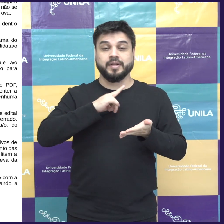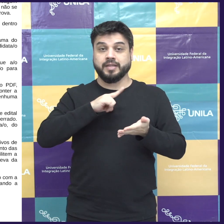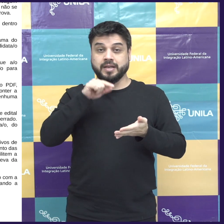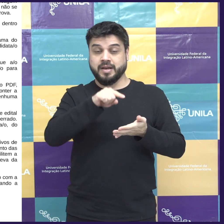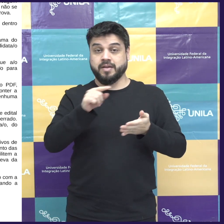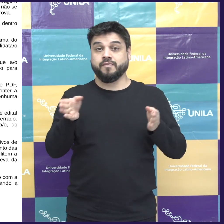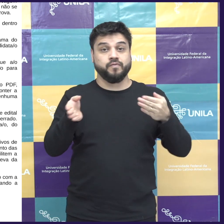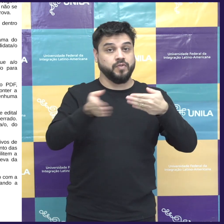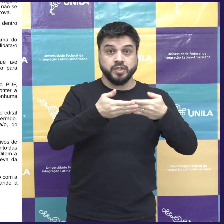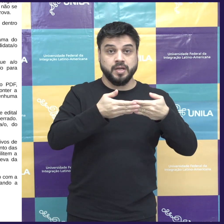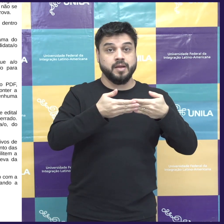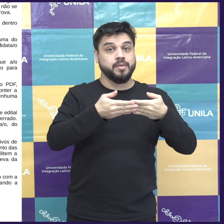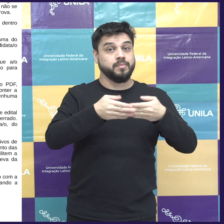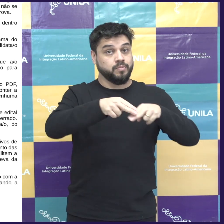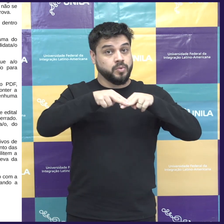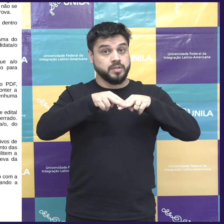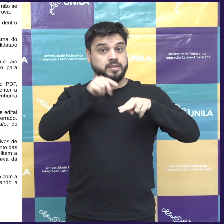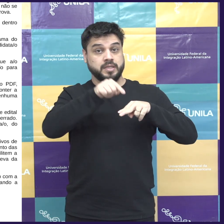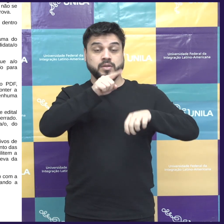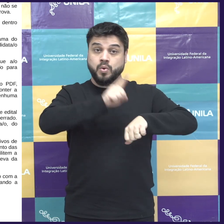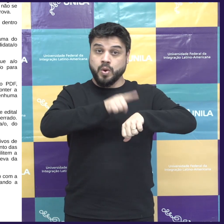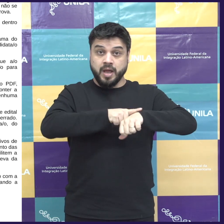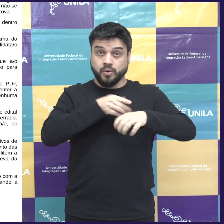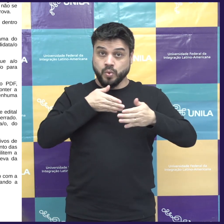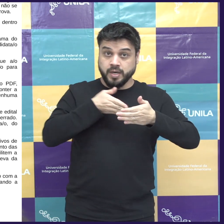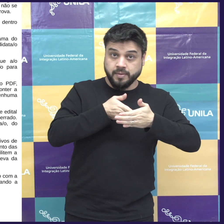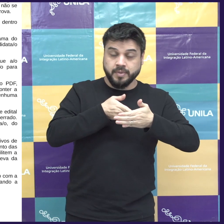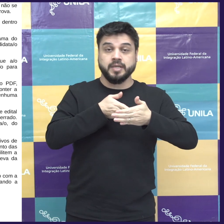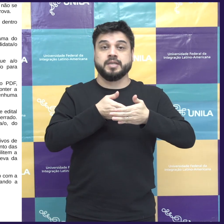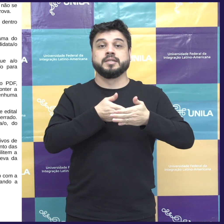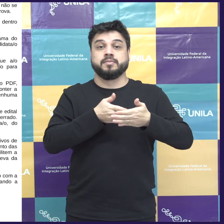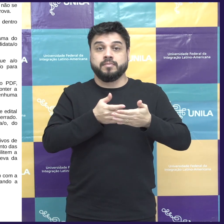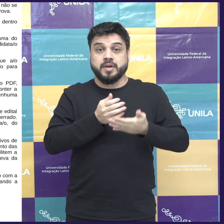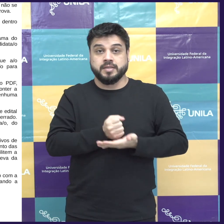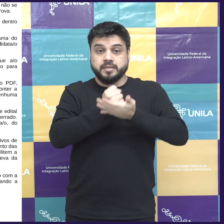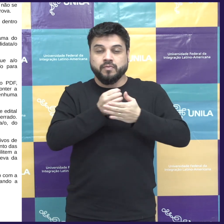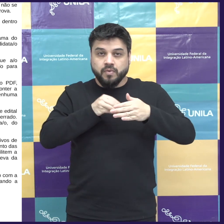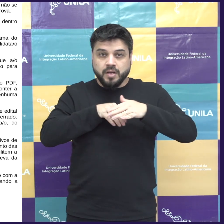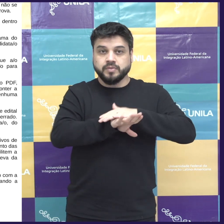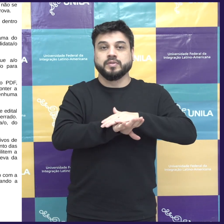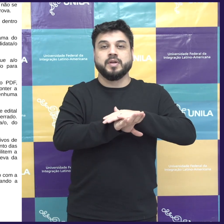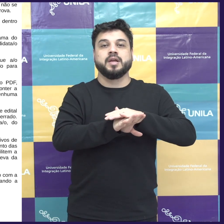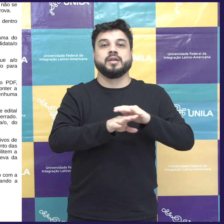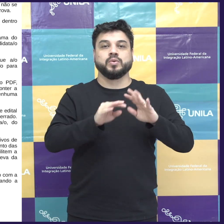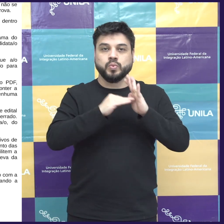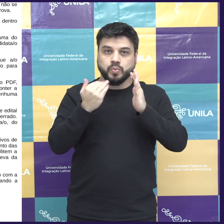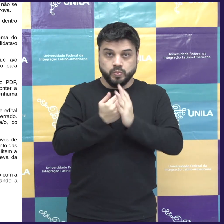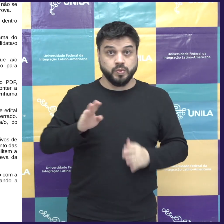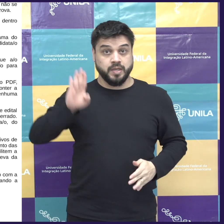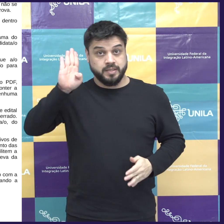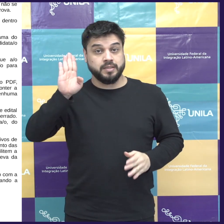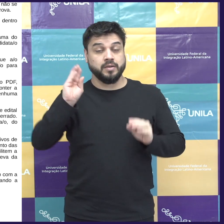esse é o horário limite para o upload, por parte do candidato, do documento